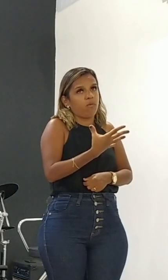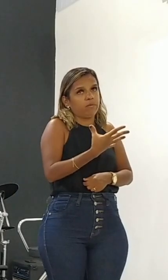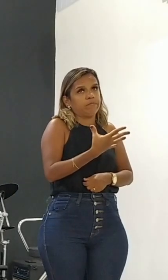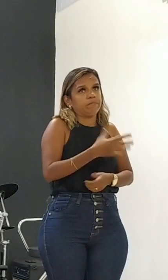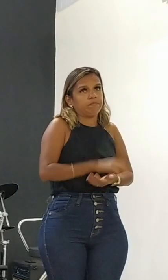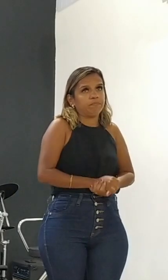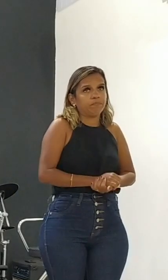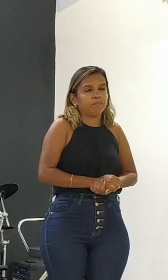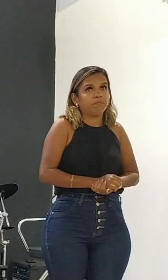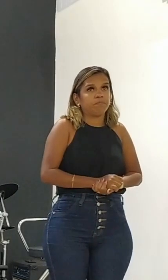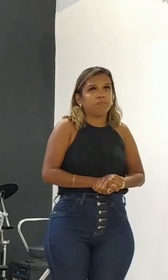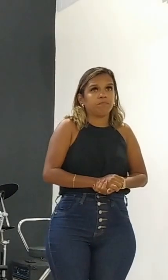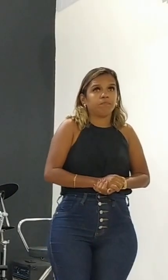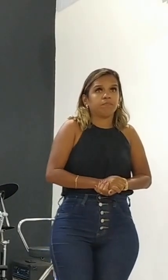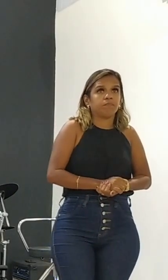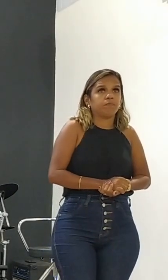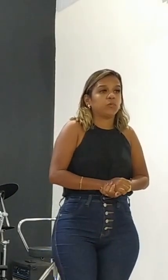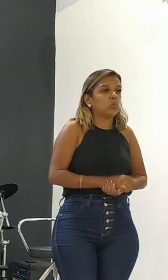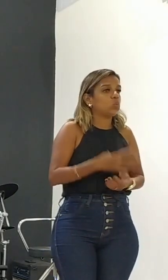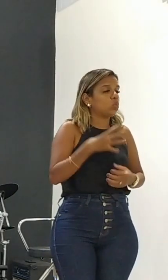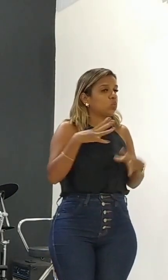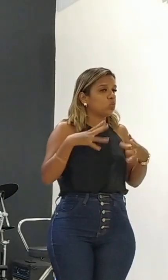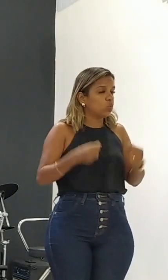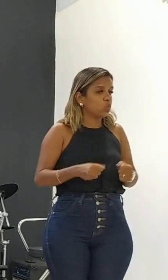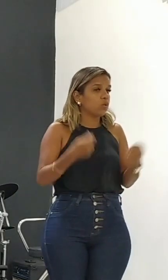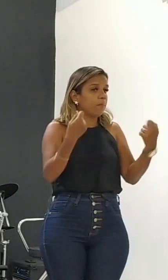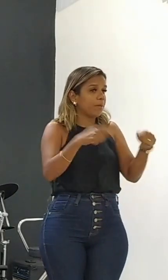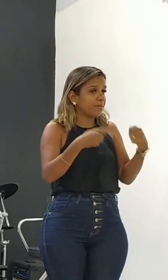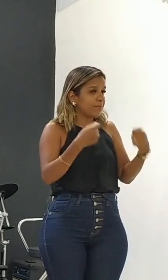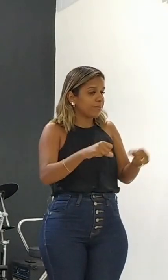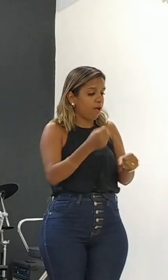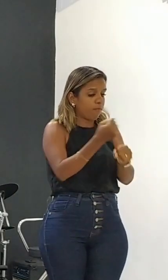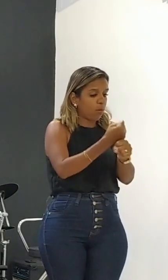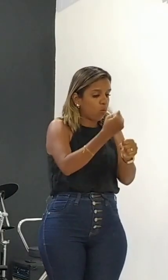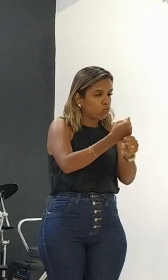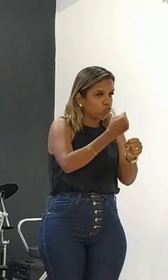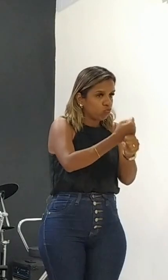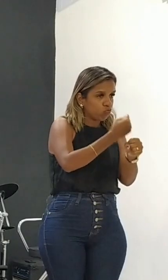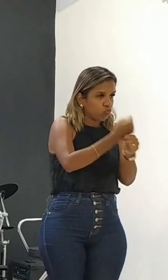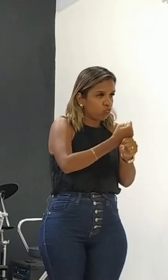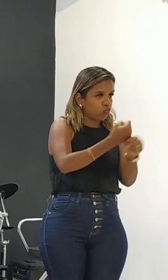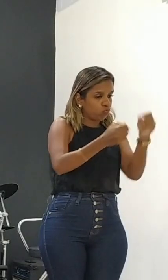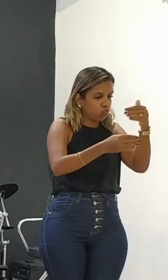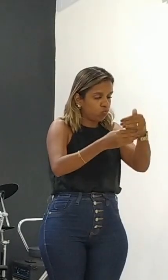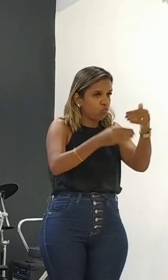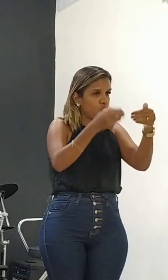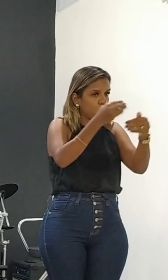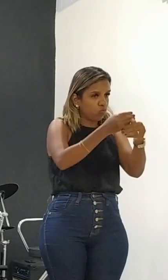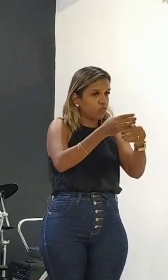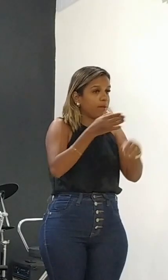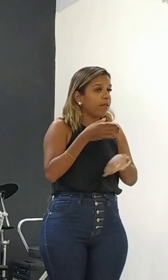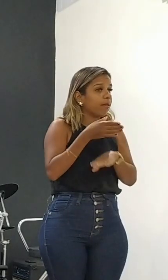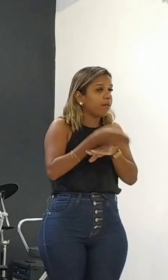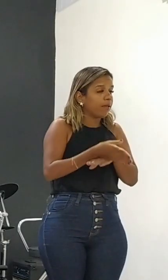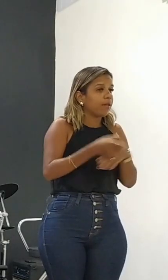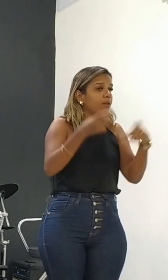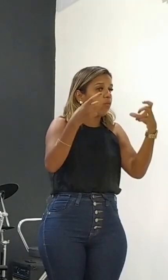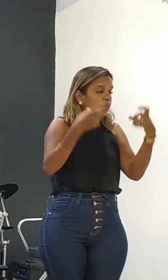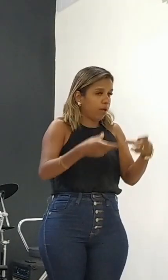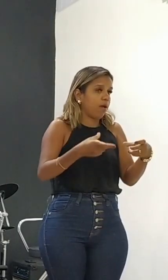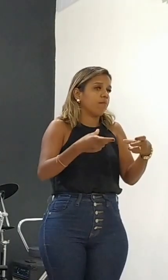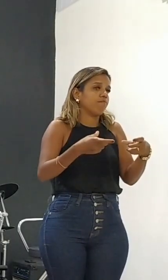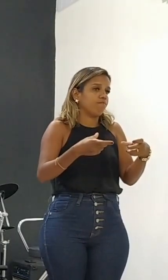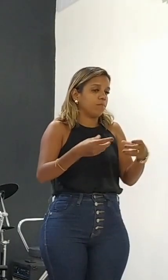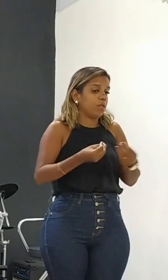Aleluia. Deus, tudo que ele precisava para reconstruir os muros, para ir até aquele lugar, Deus deu